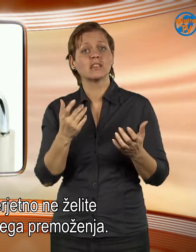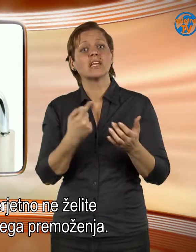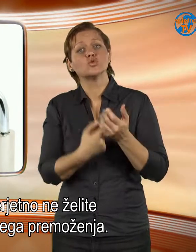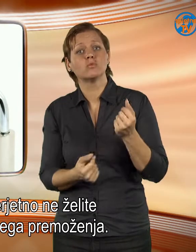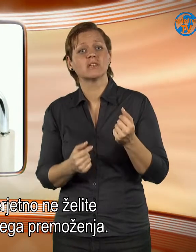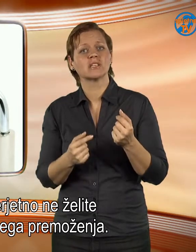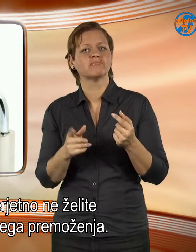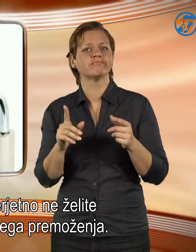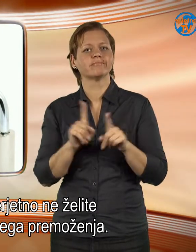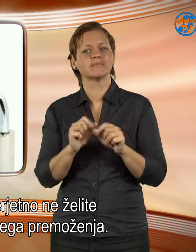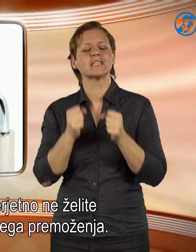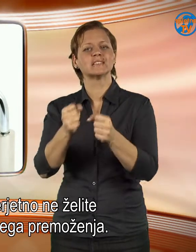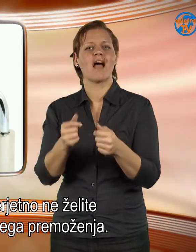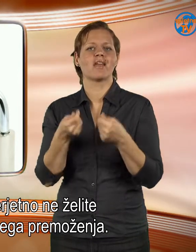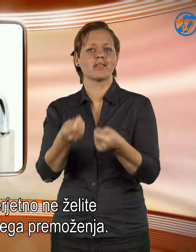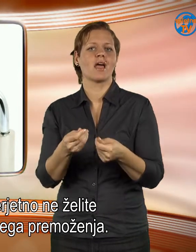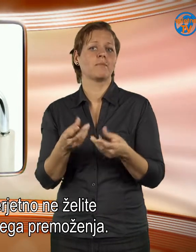želite izgubiti zastavljenega premoženja.